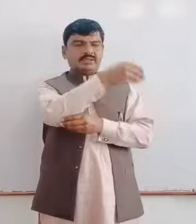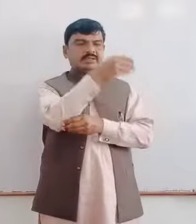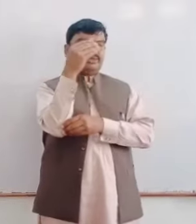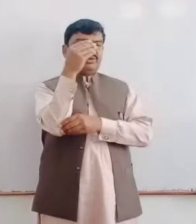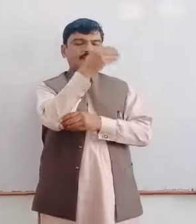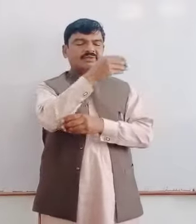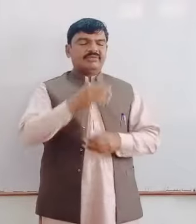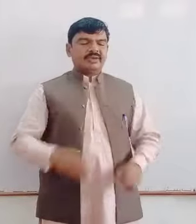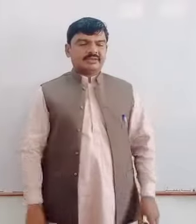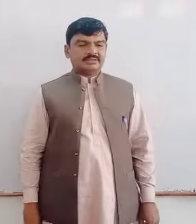रबीउल अव्वल,